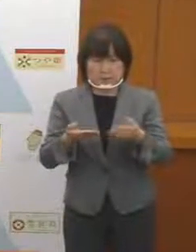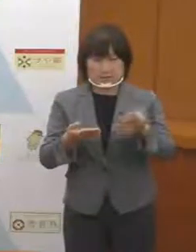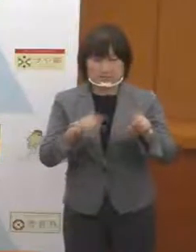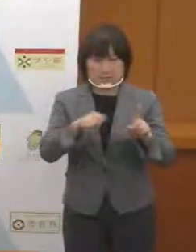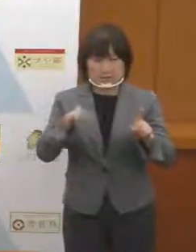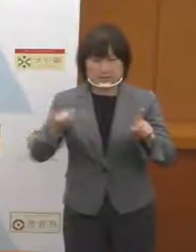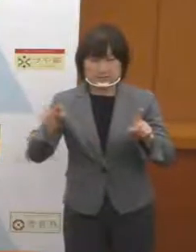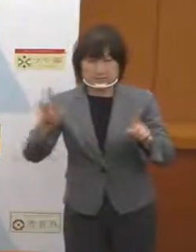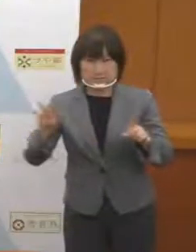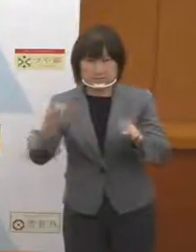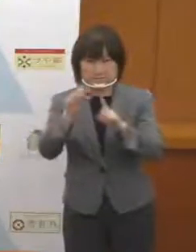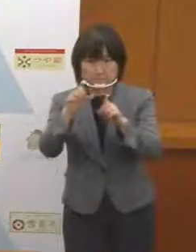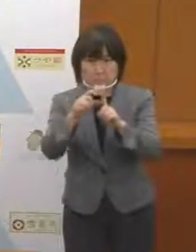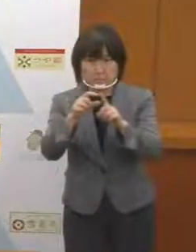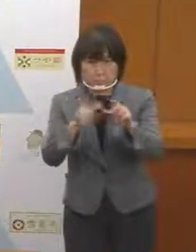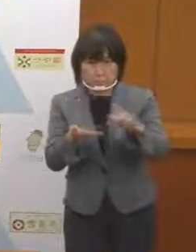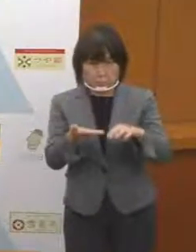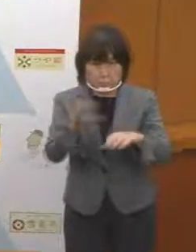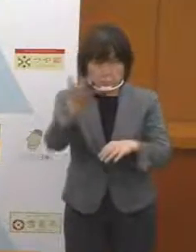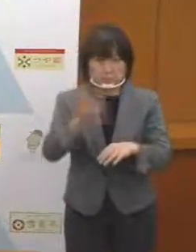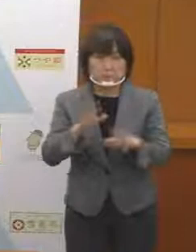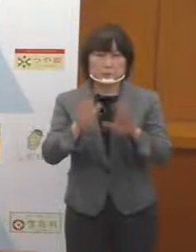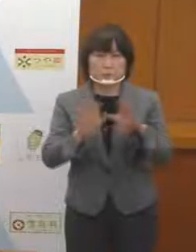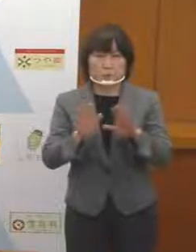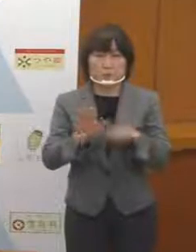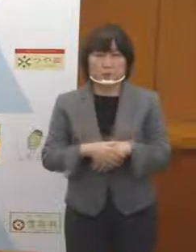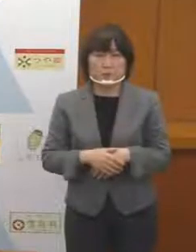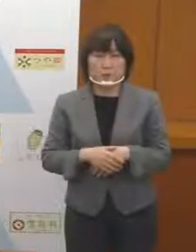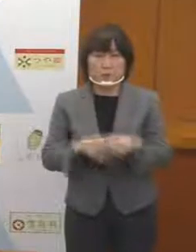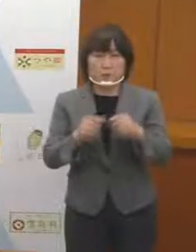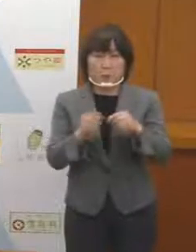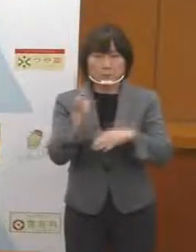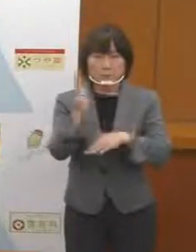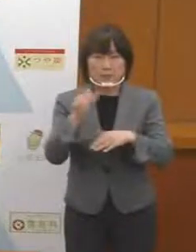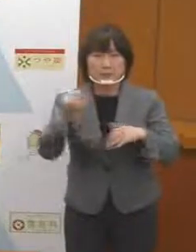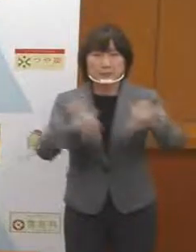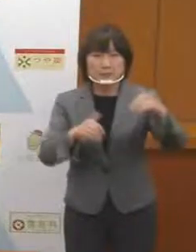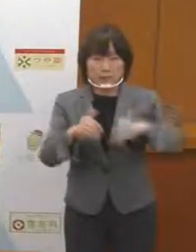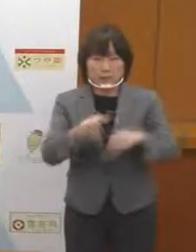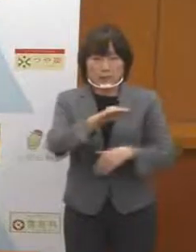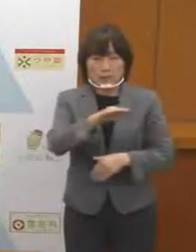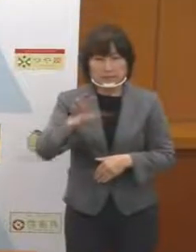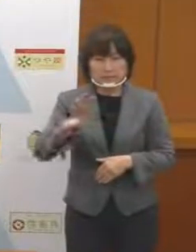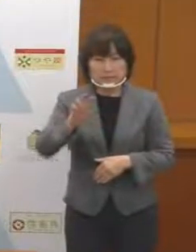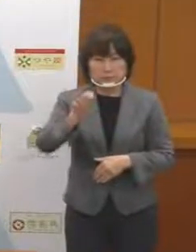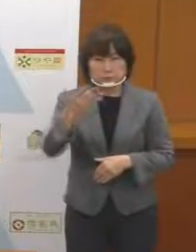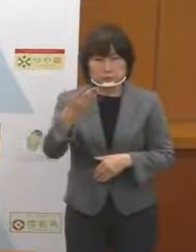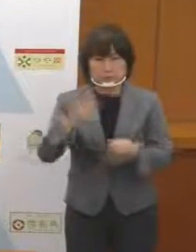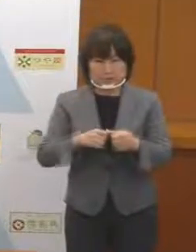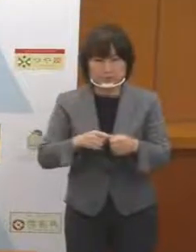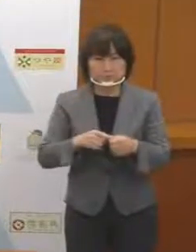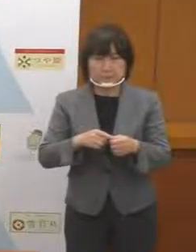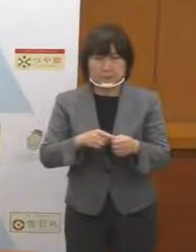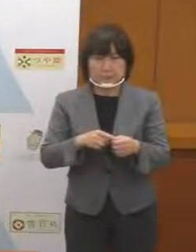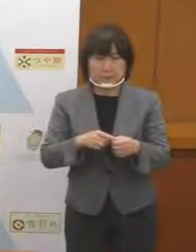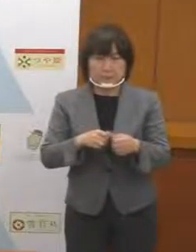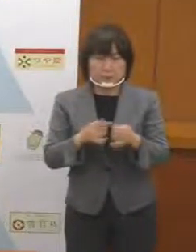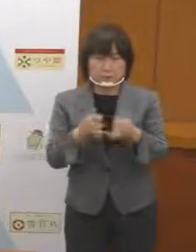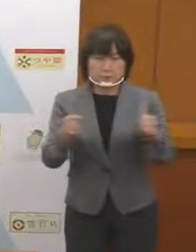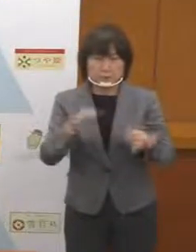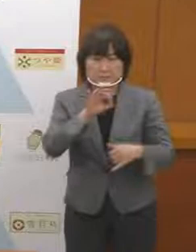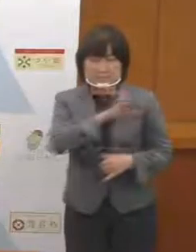ポイント調子をしてございますこの結果国政選挙では平成29年の衆議院議員選挙